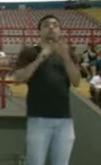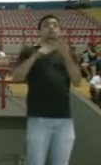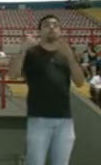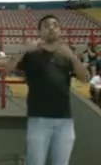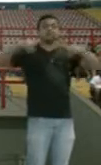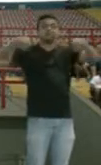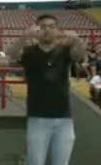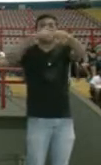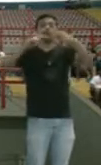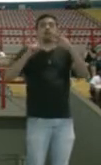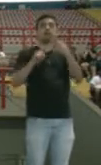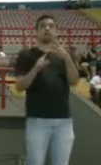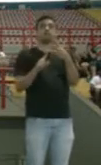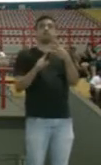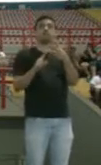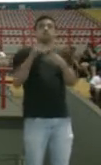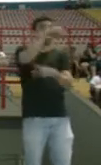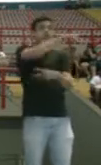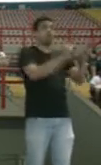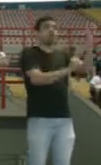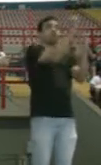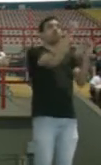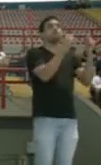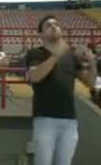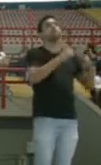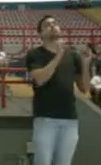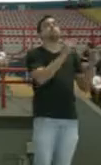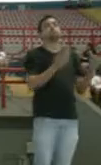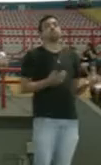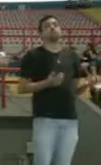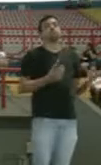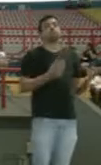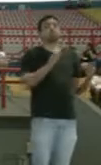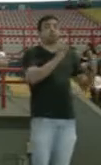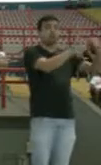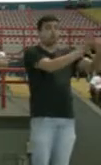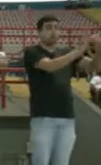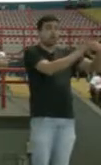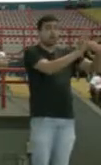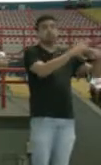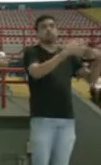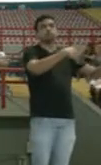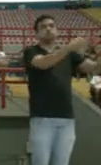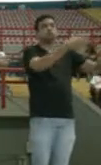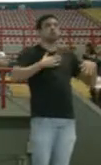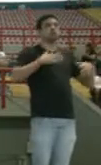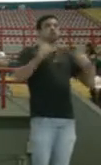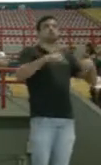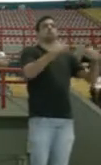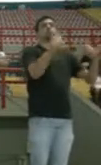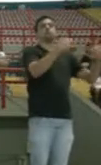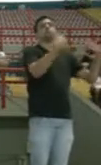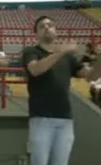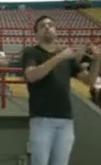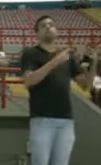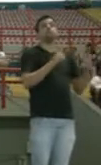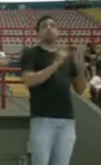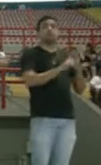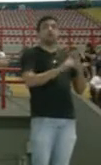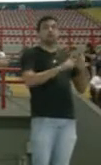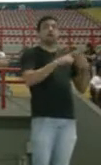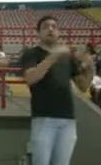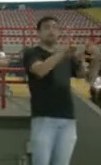dependo do solo. E na fábrica eu dependo de quem? Se a máquina estiver funcionando, você está trabalhando. E você